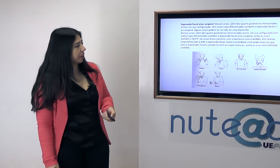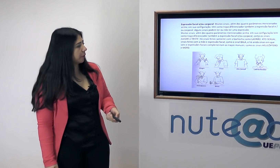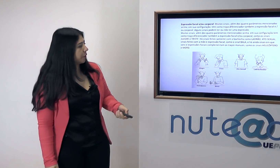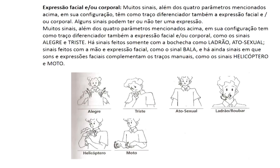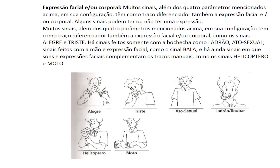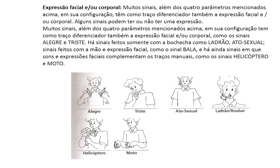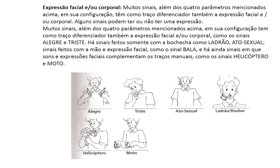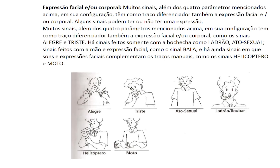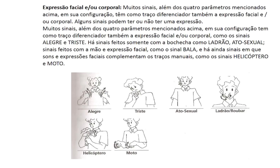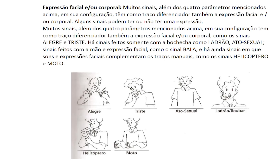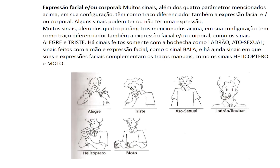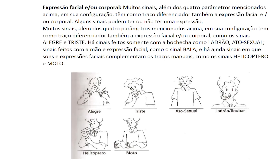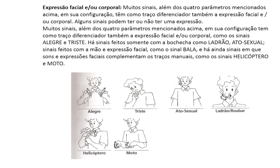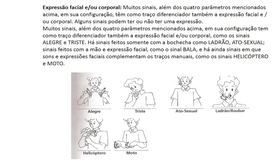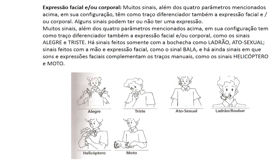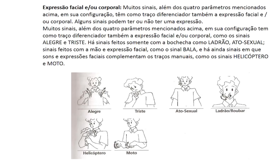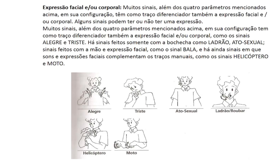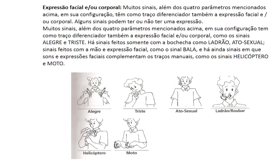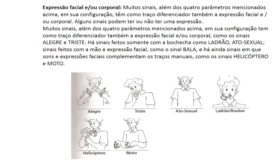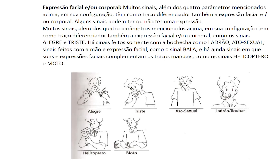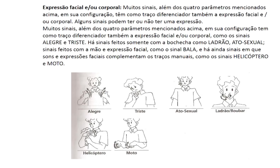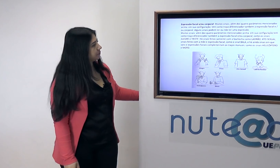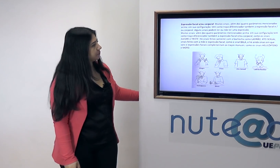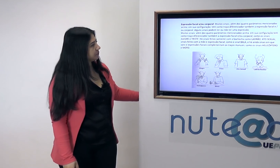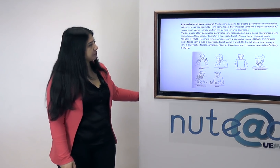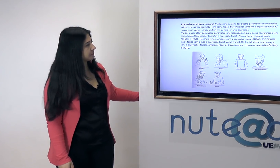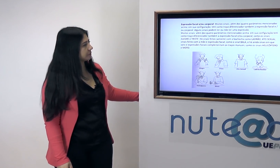corporal, por exemplo, sinais de alegre,